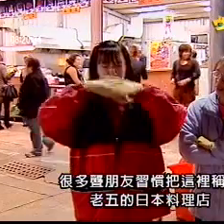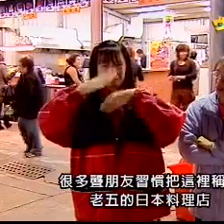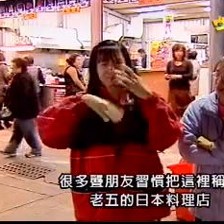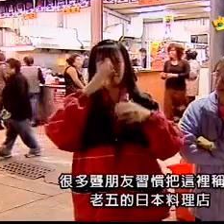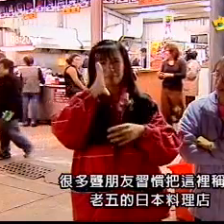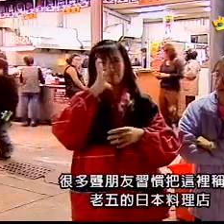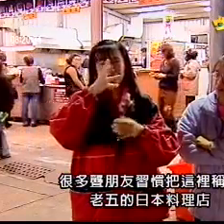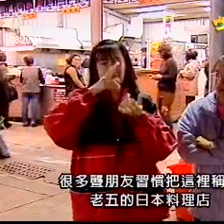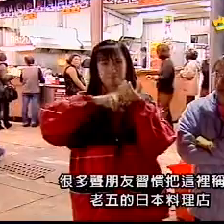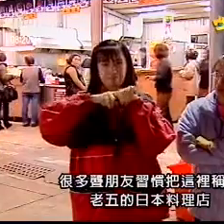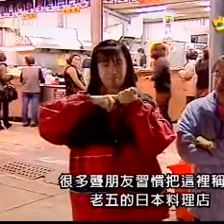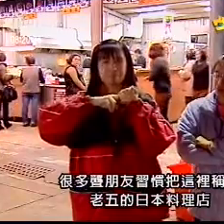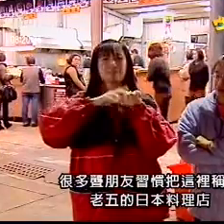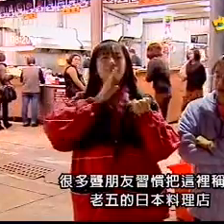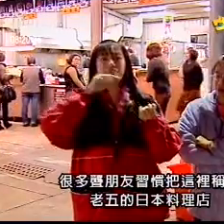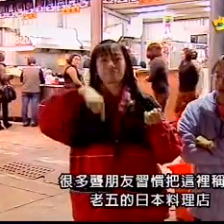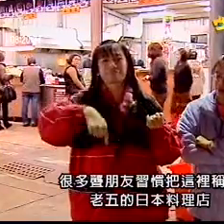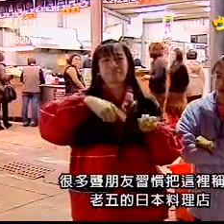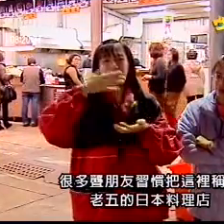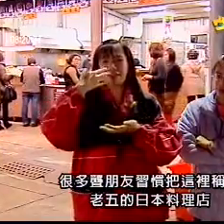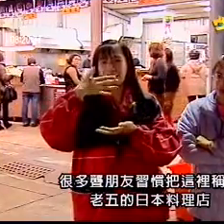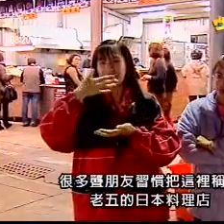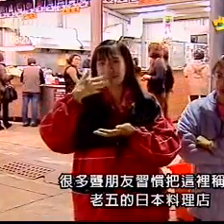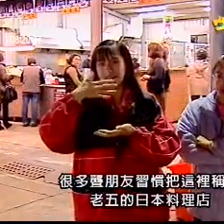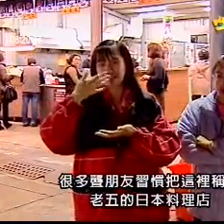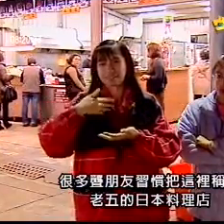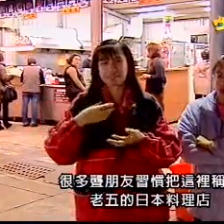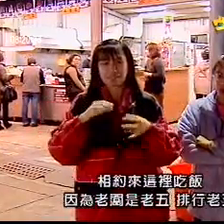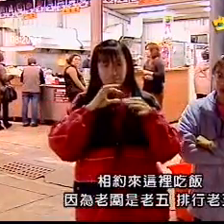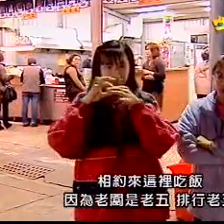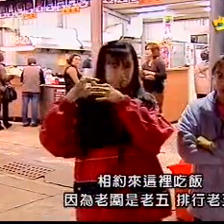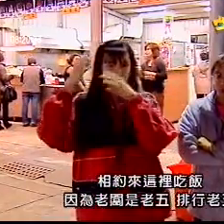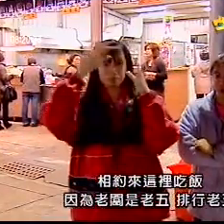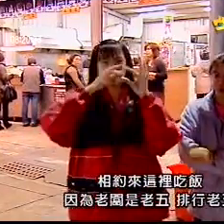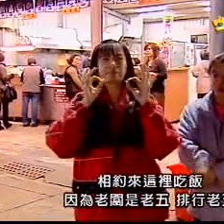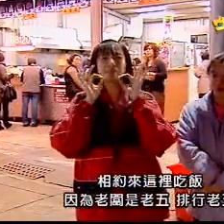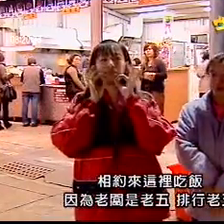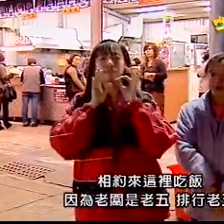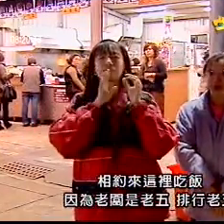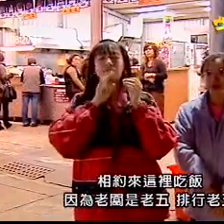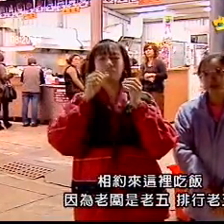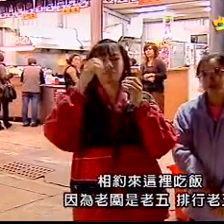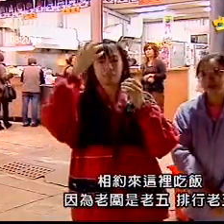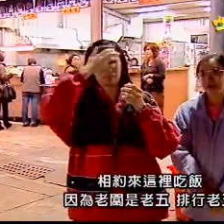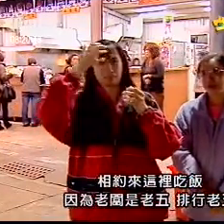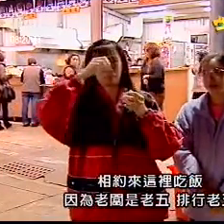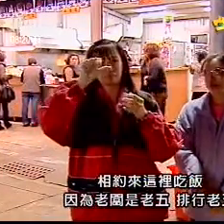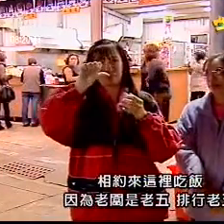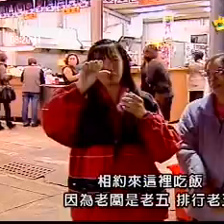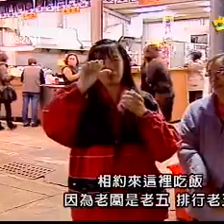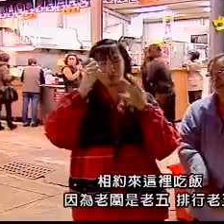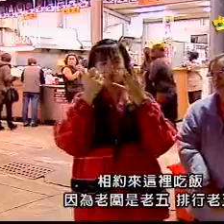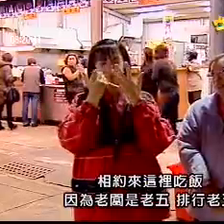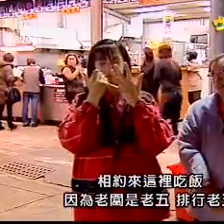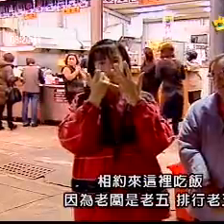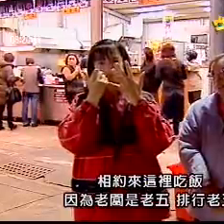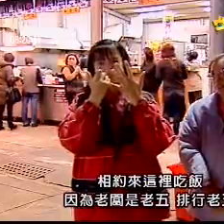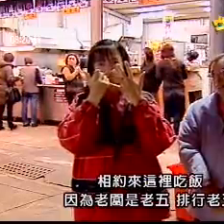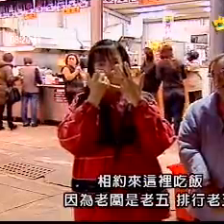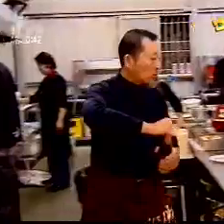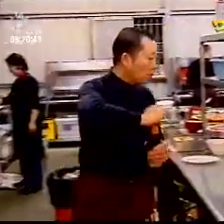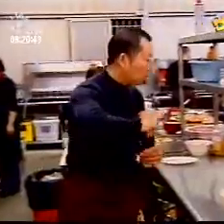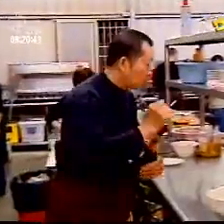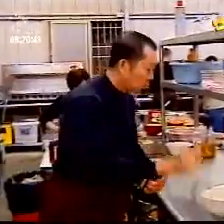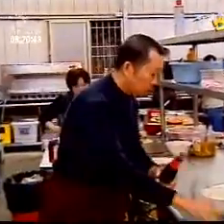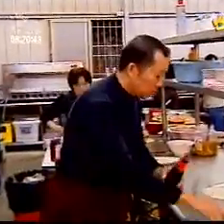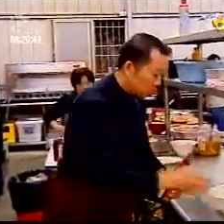习惯把这里称为老五的日本料理店相约来这里吃饭，因为老板是老五，排行